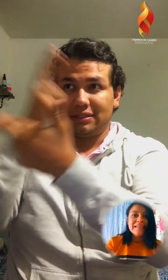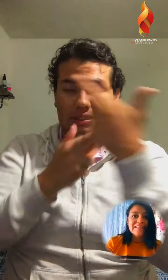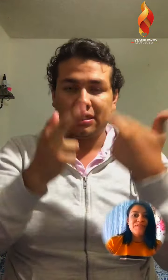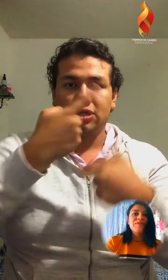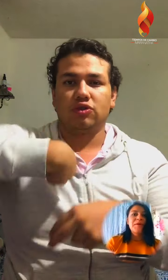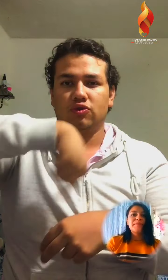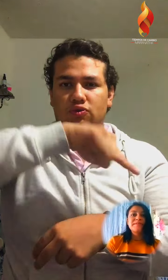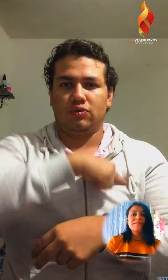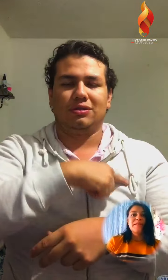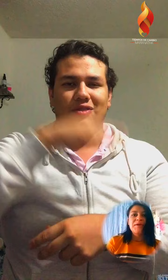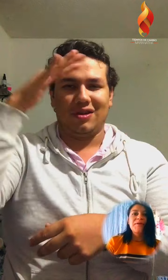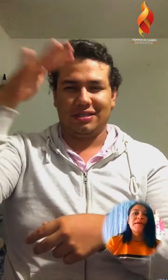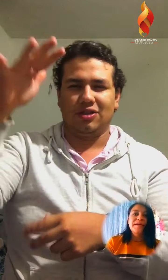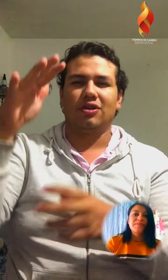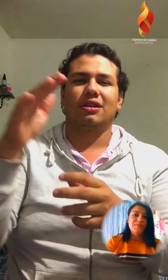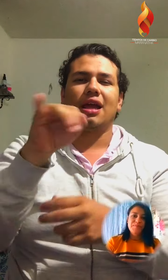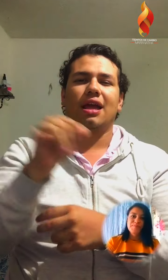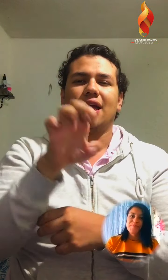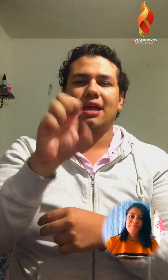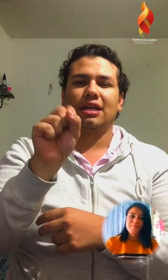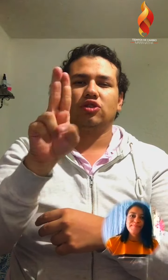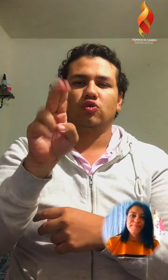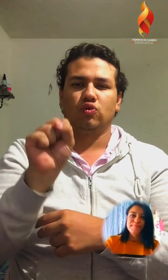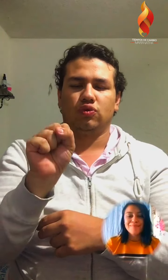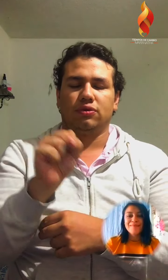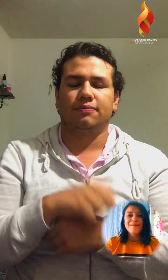del regreso de nuestro Señor Jesús.